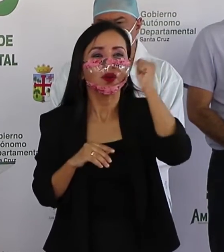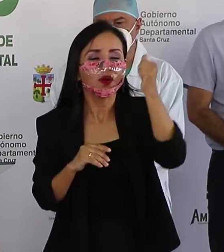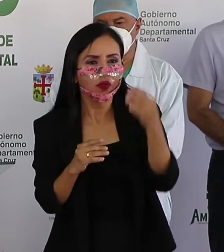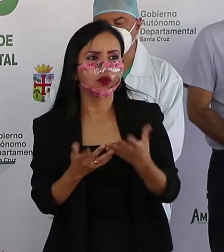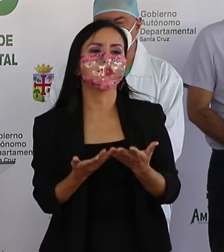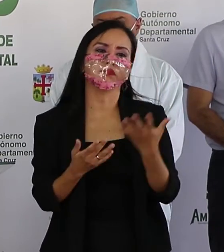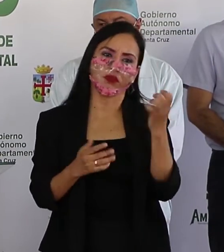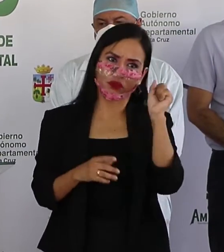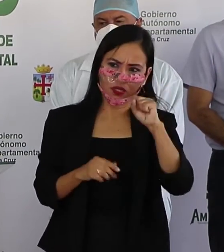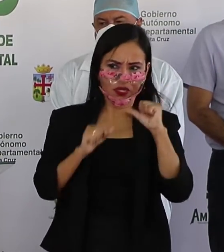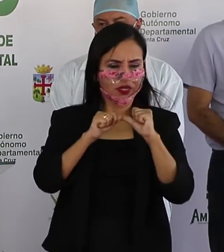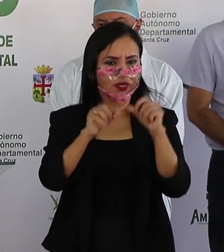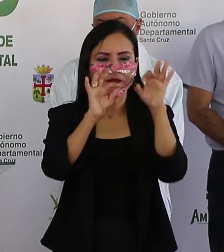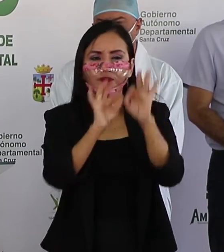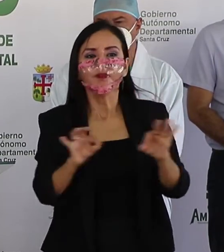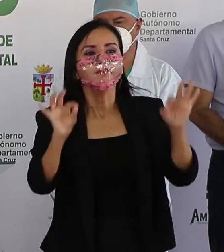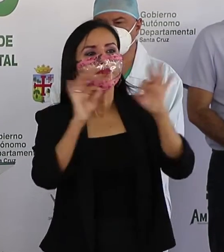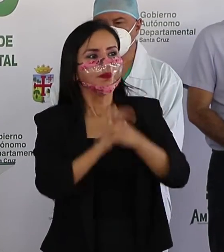son importantes